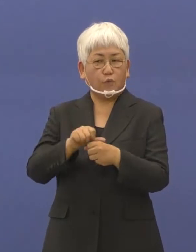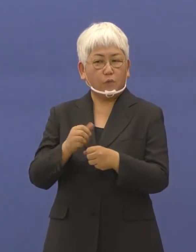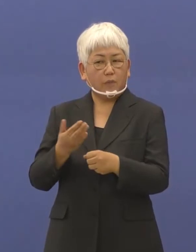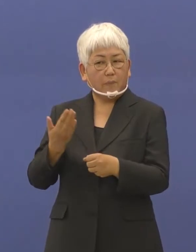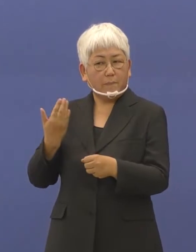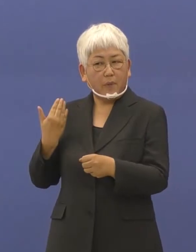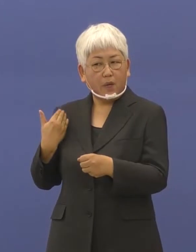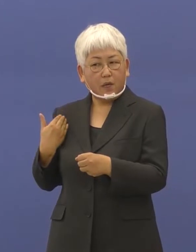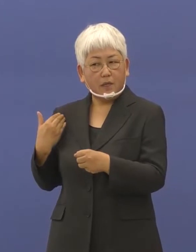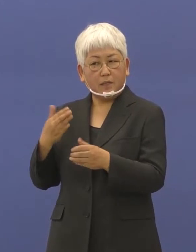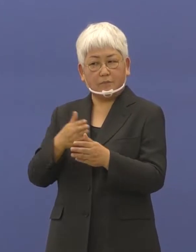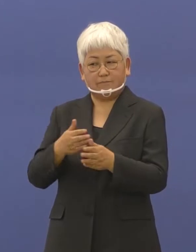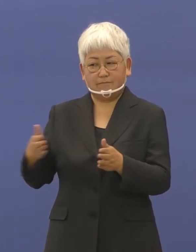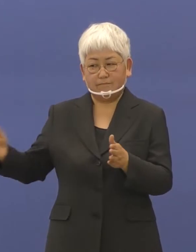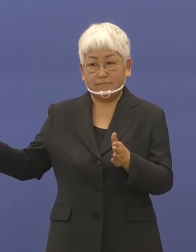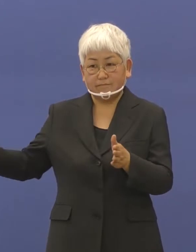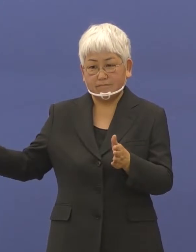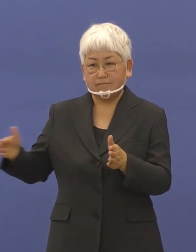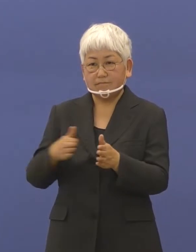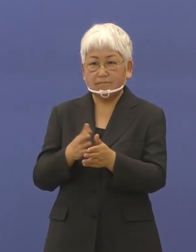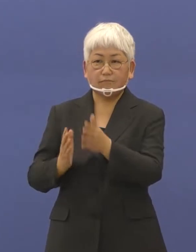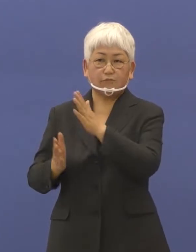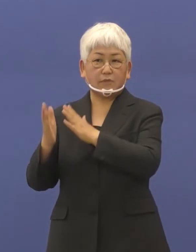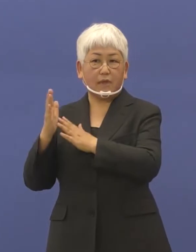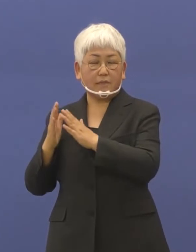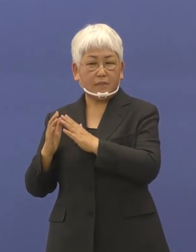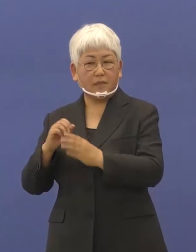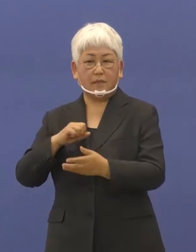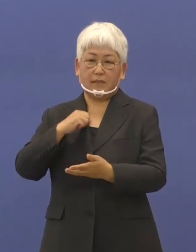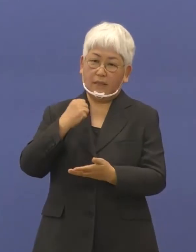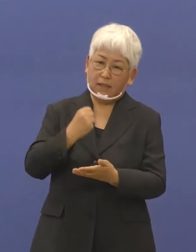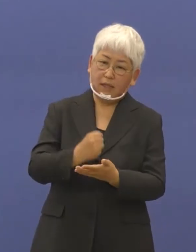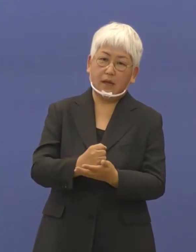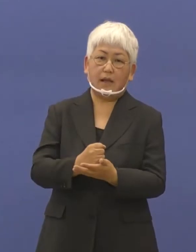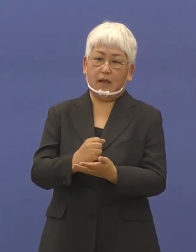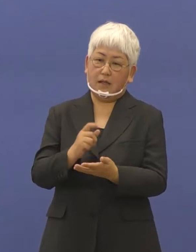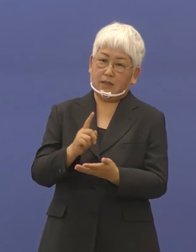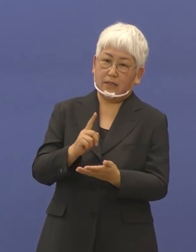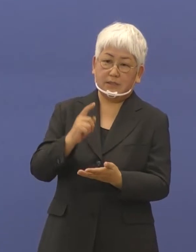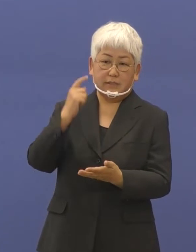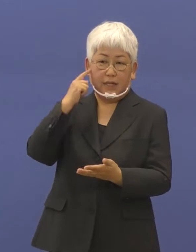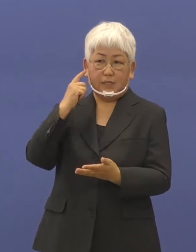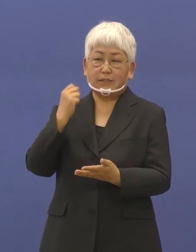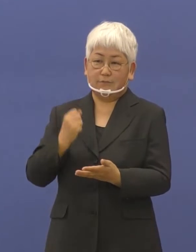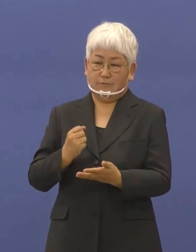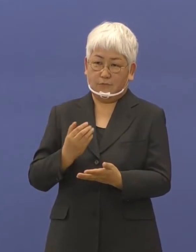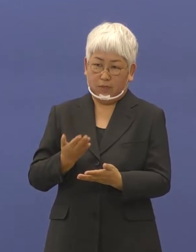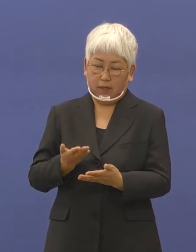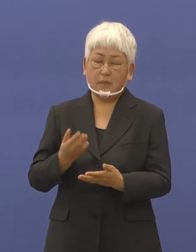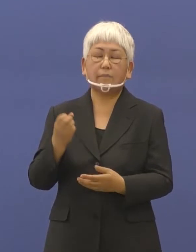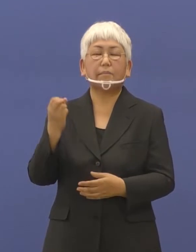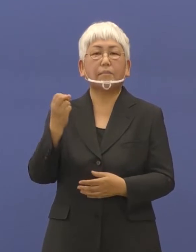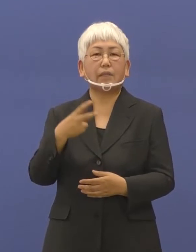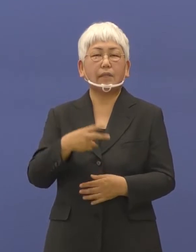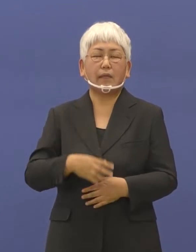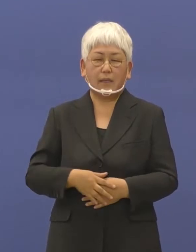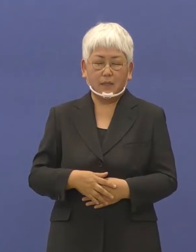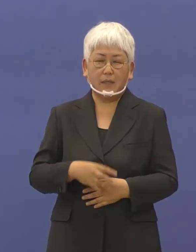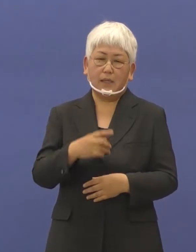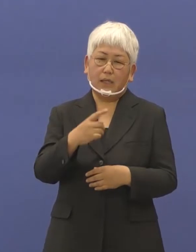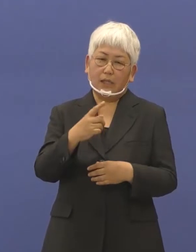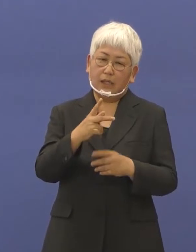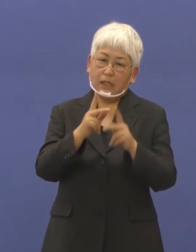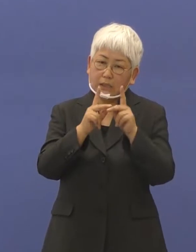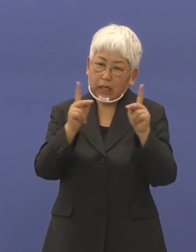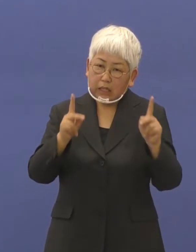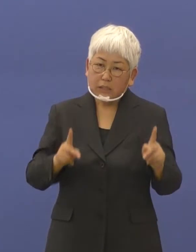て、その成果をどのように捉えられていますでしょうか。またその今これがまだ残っているその課題の認識